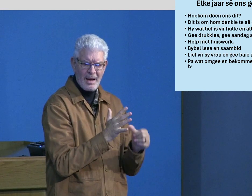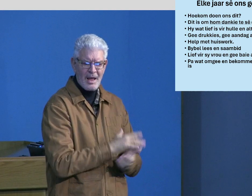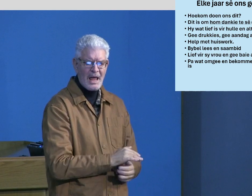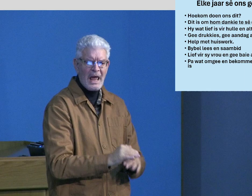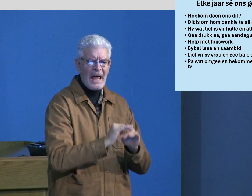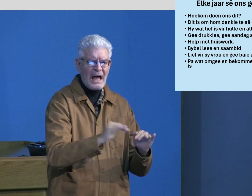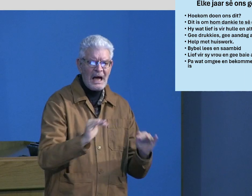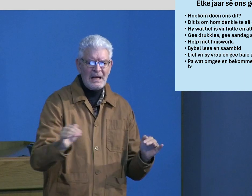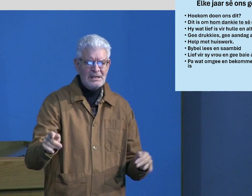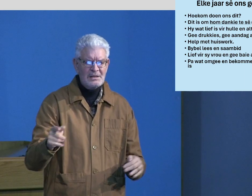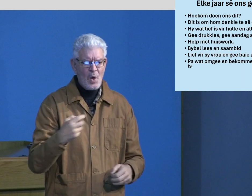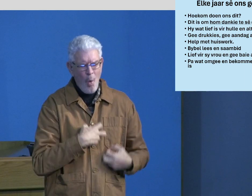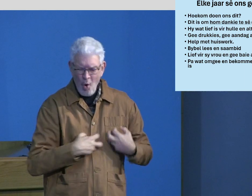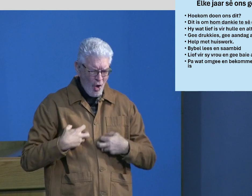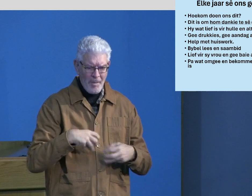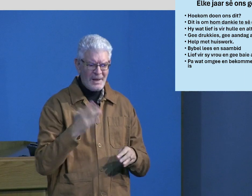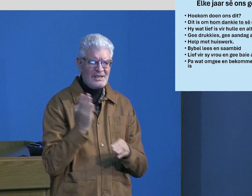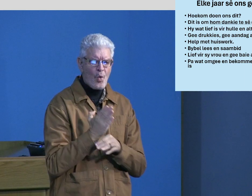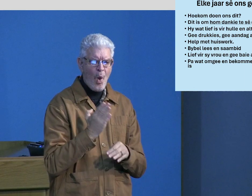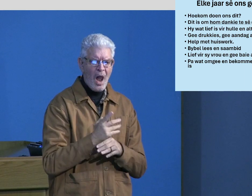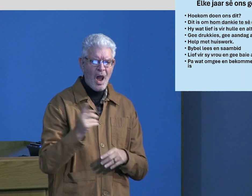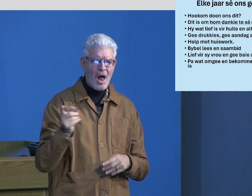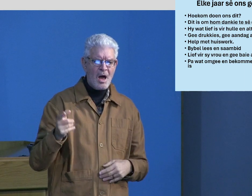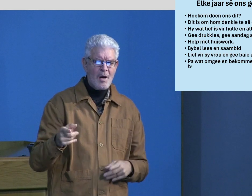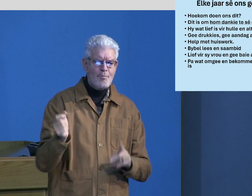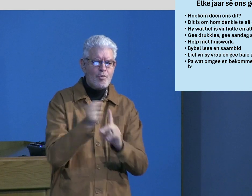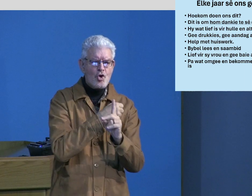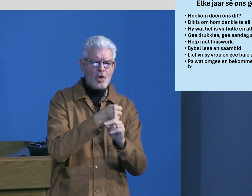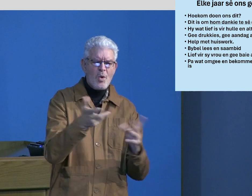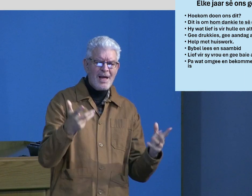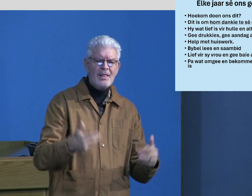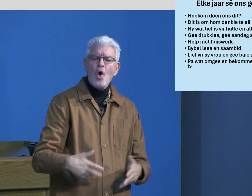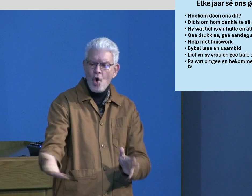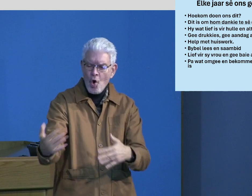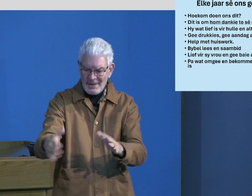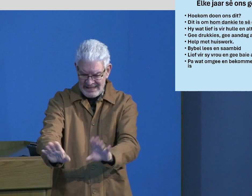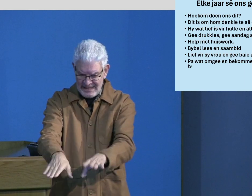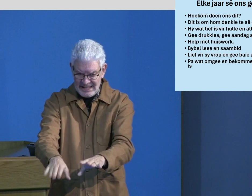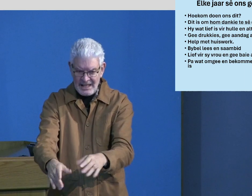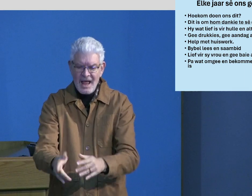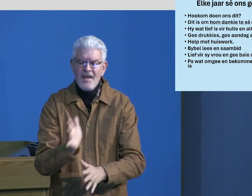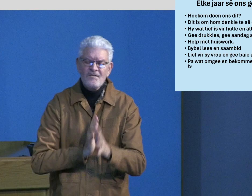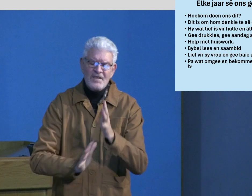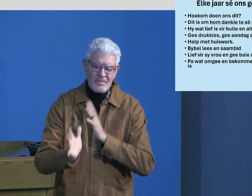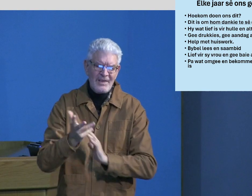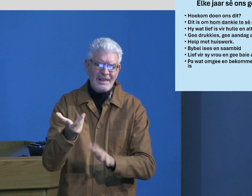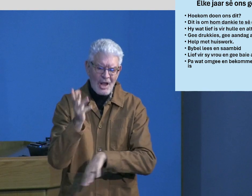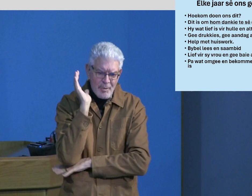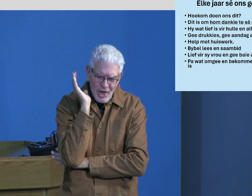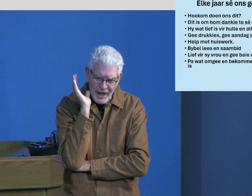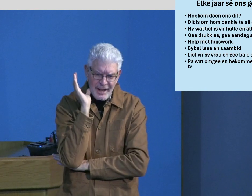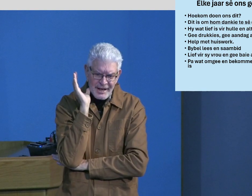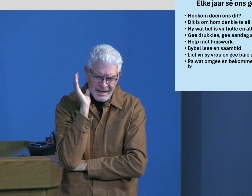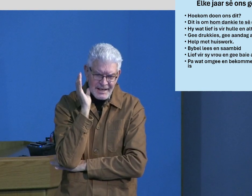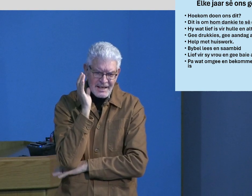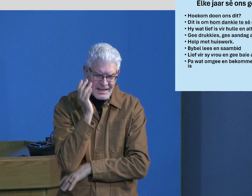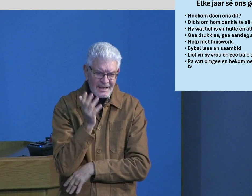baie belangrik. Kinders omgekrap kom van die skool af en hulle word ook geboelie, kan jy vir hom sê, kom